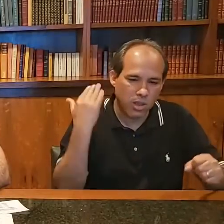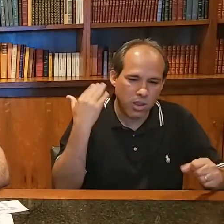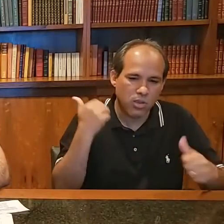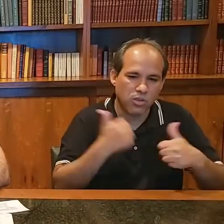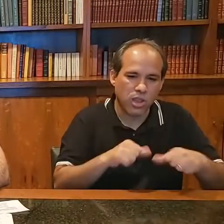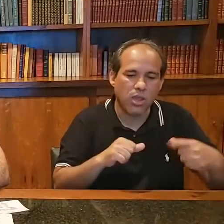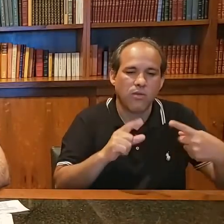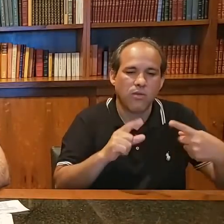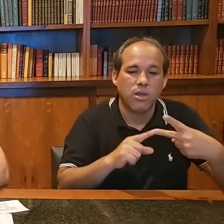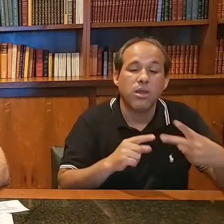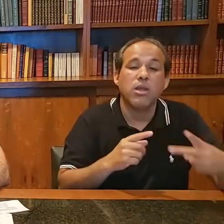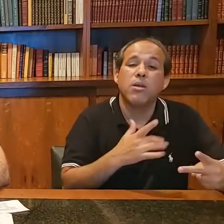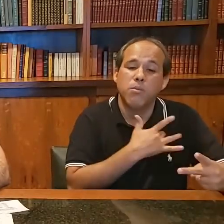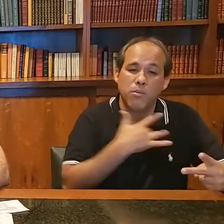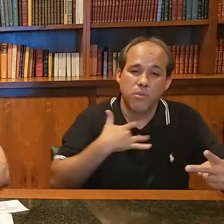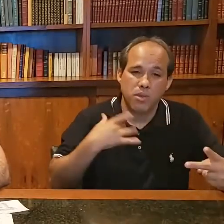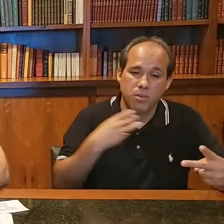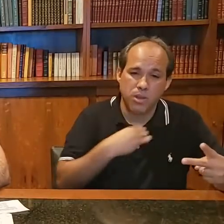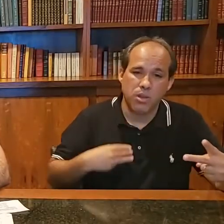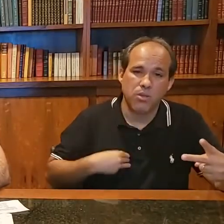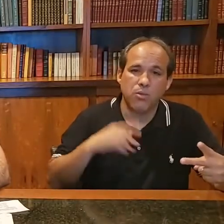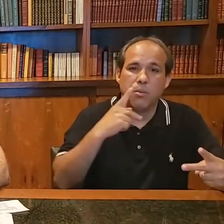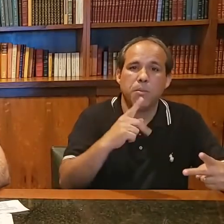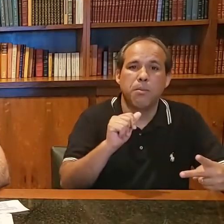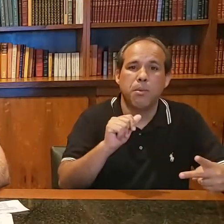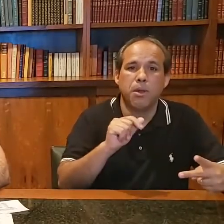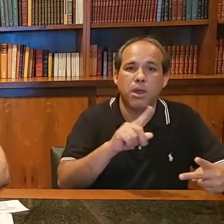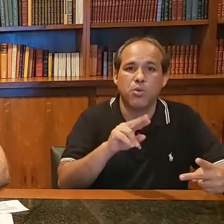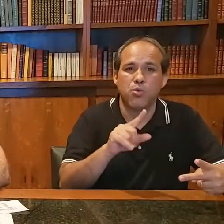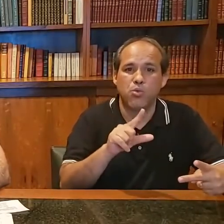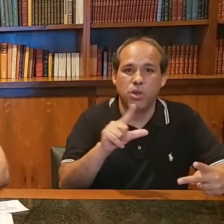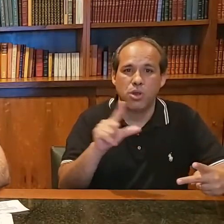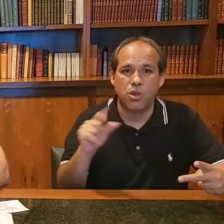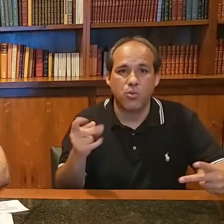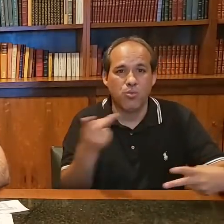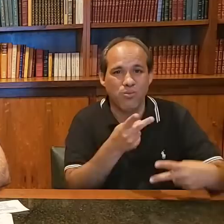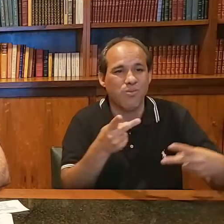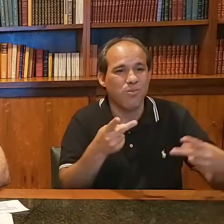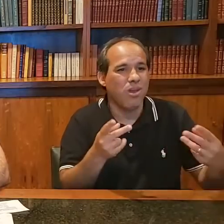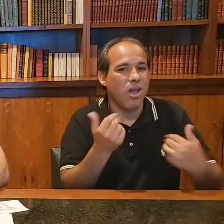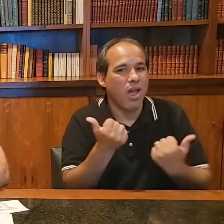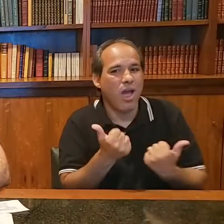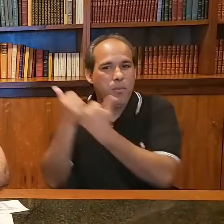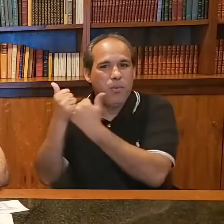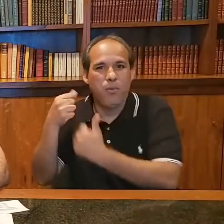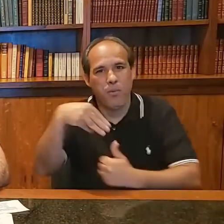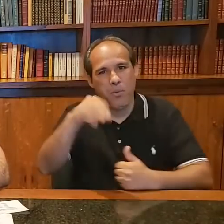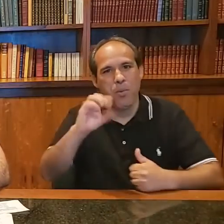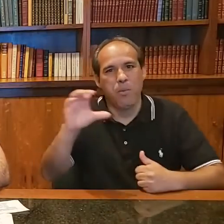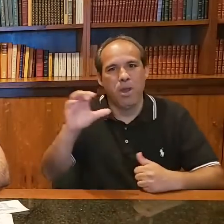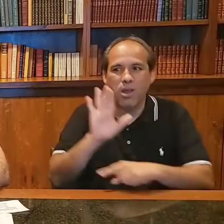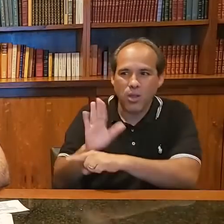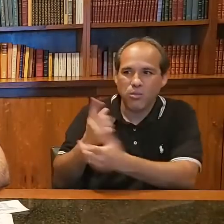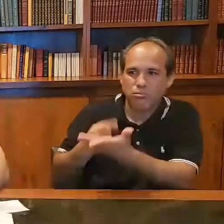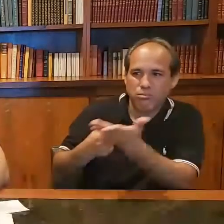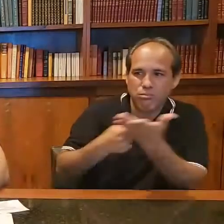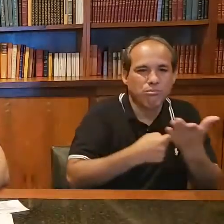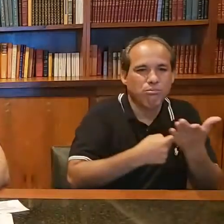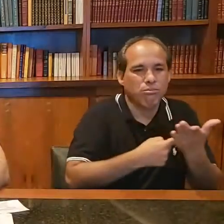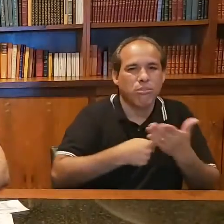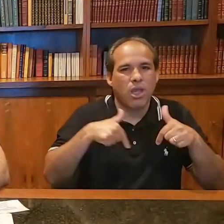Eduardo Pazuello. Vamos lá. Vale a pena aqui, já está batido esse assunto,